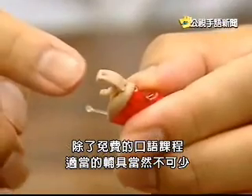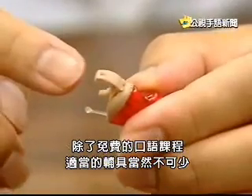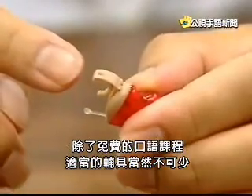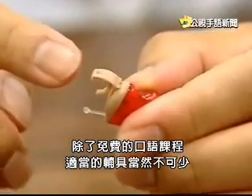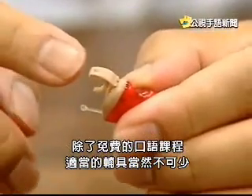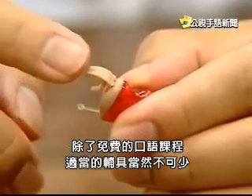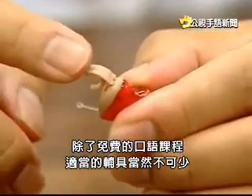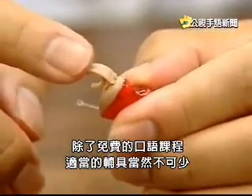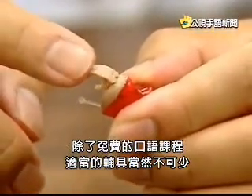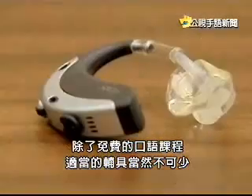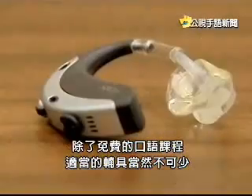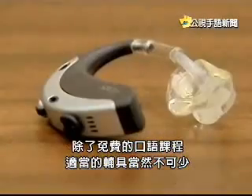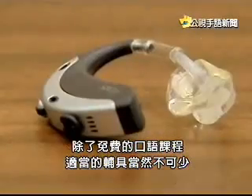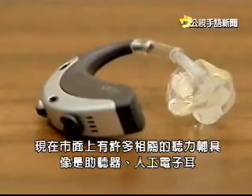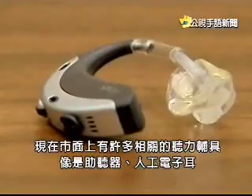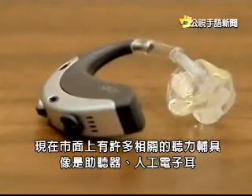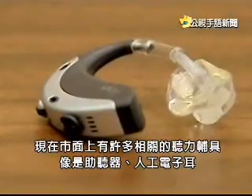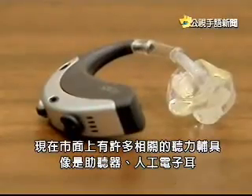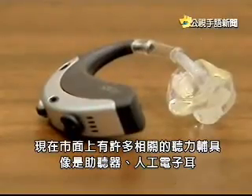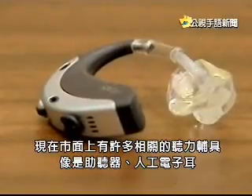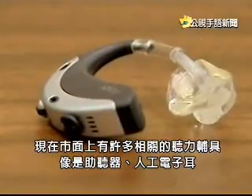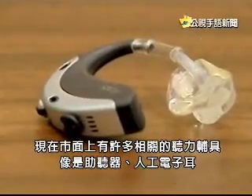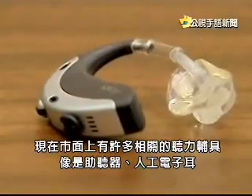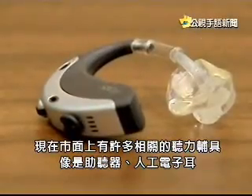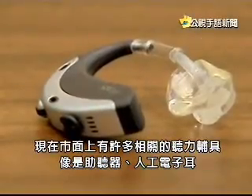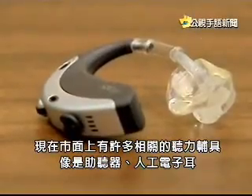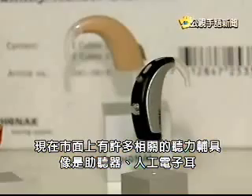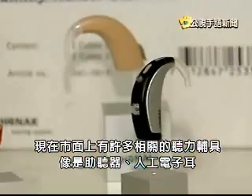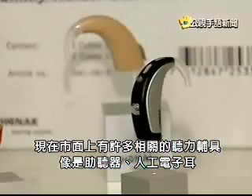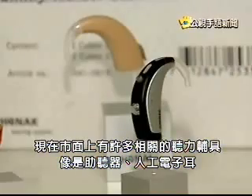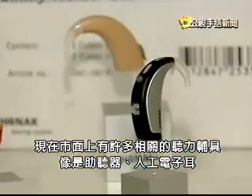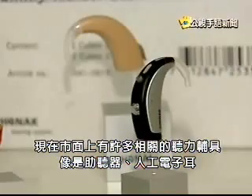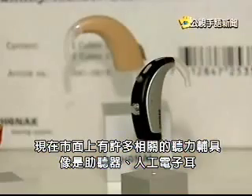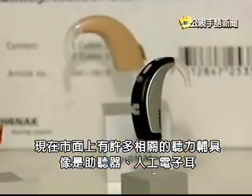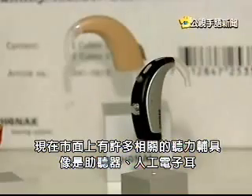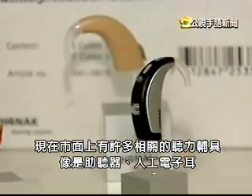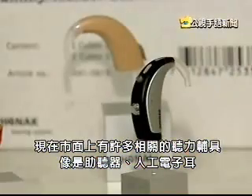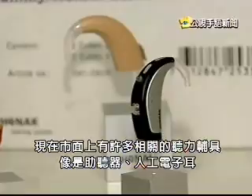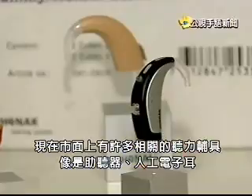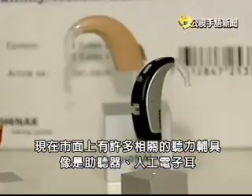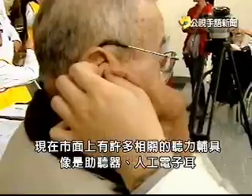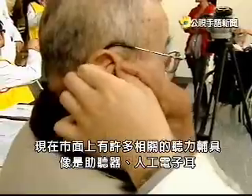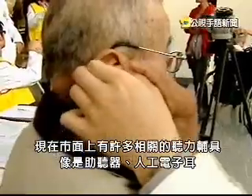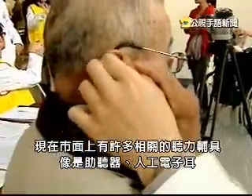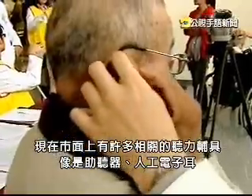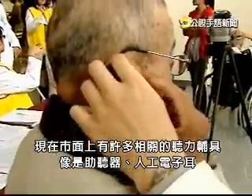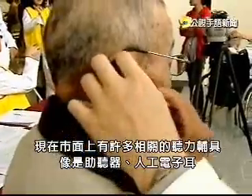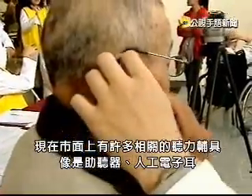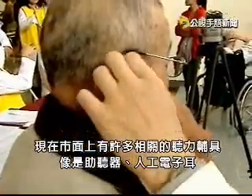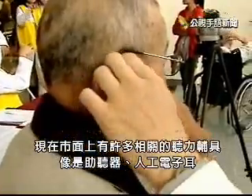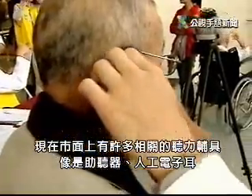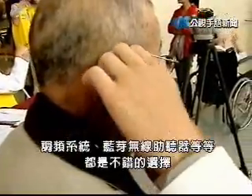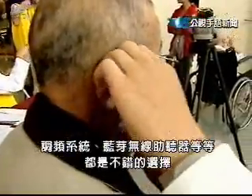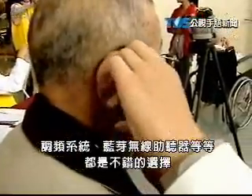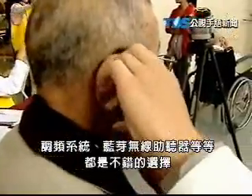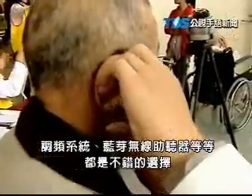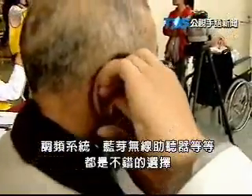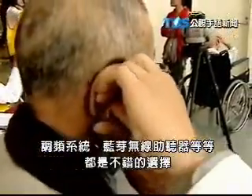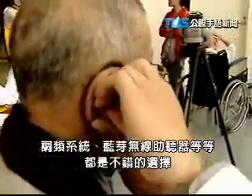当的辅具当然不可少。现在市面上有许多相关的听力辅具，像是助听器、人工电子耳、调频系统、蓝